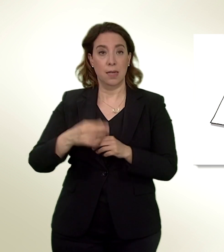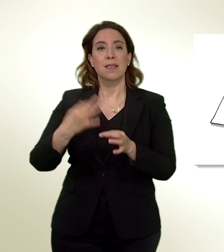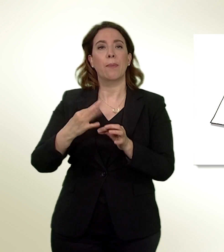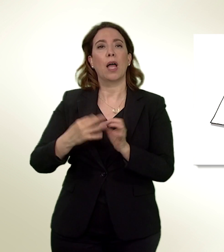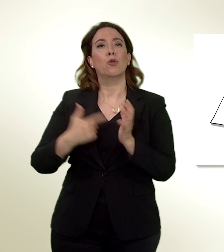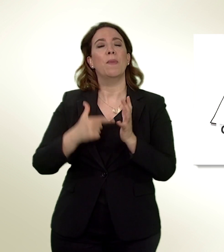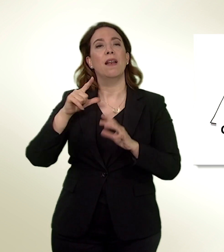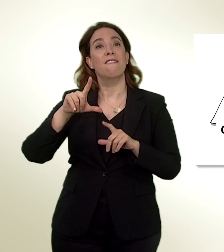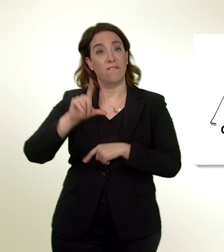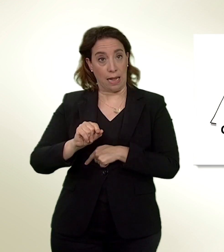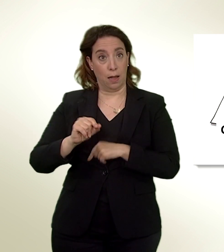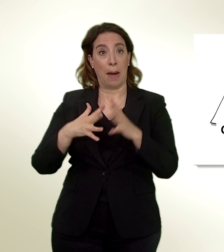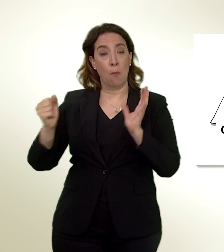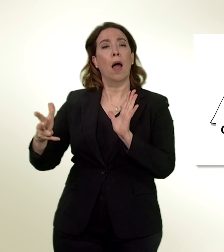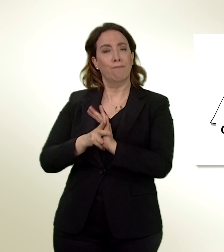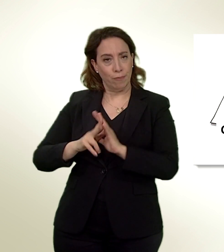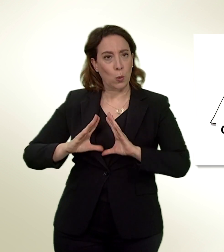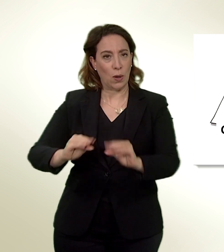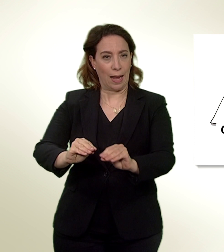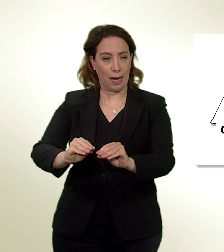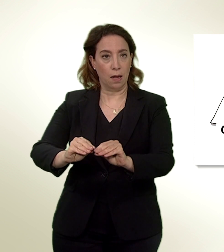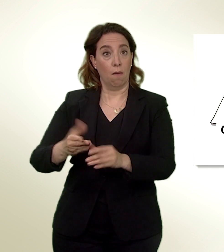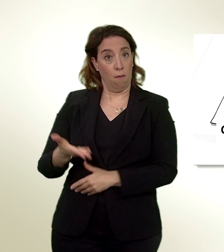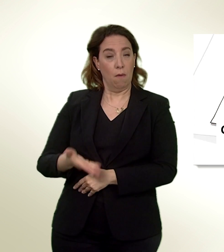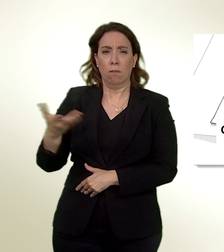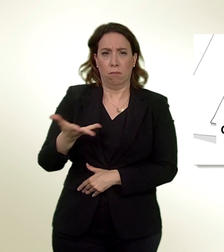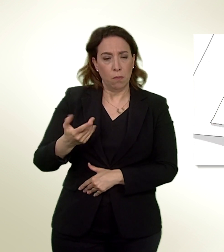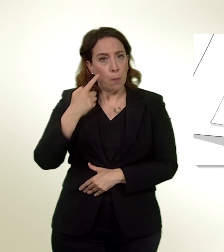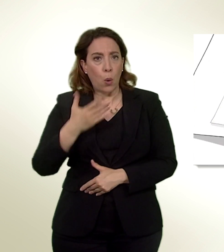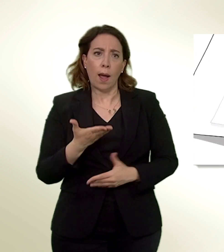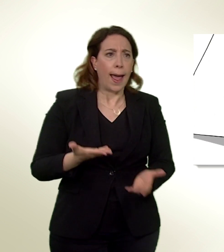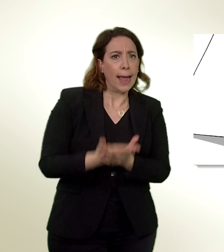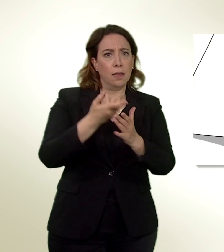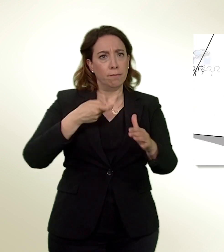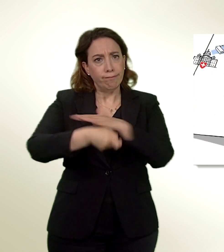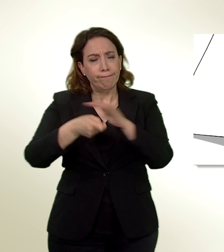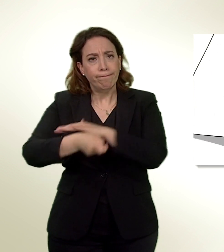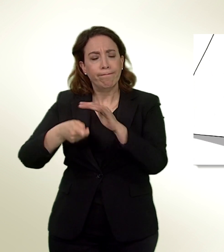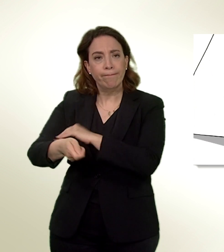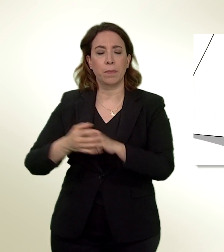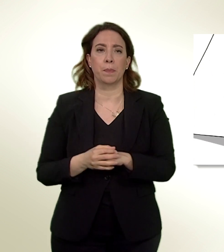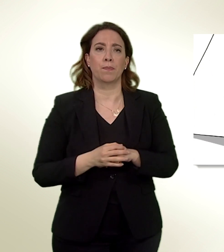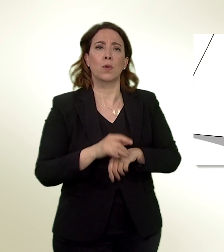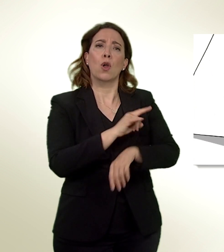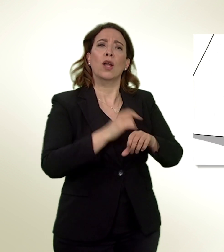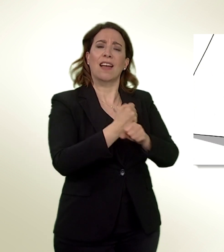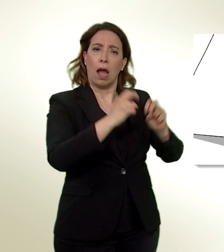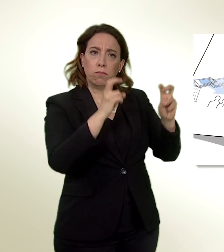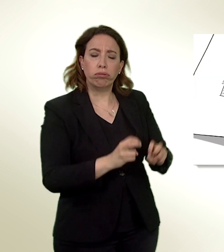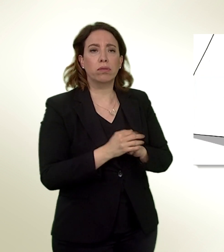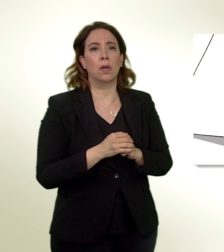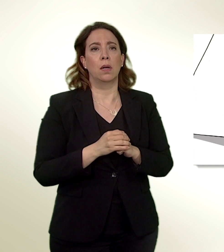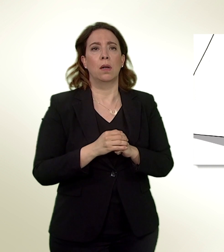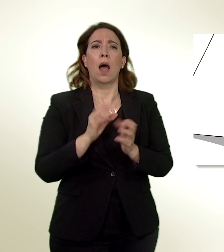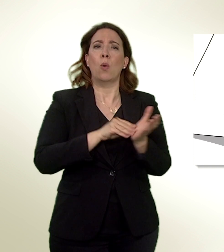septembre 2020 par le Parlement. Elle permet de continuer à apporter des aides financières. La réduction de l'horaire de travail, les